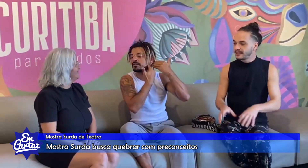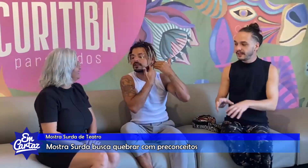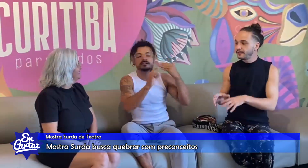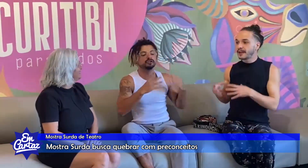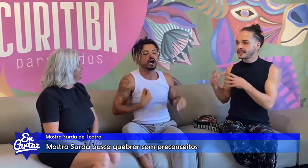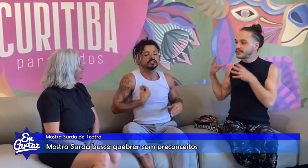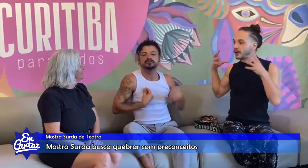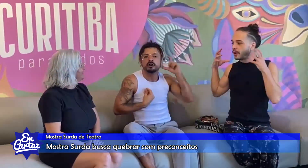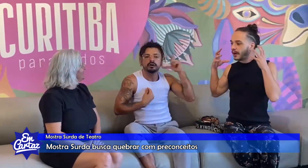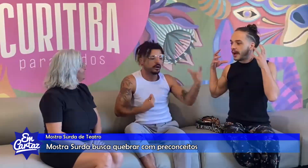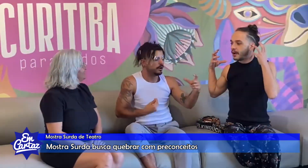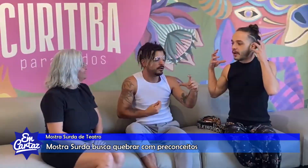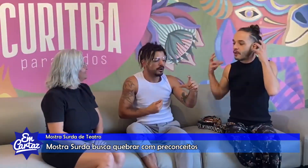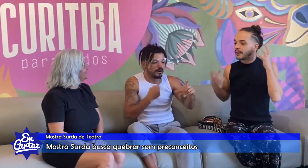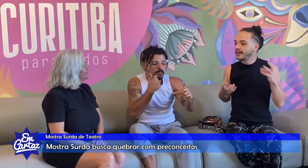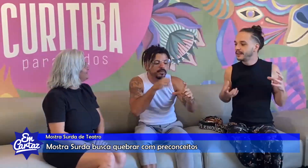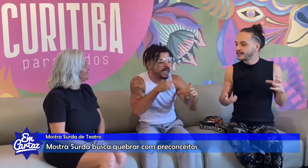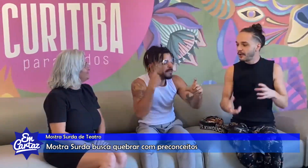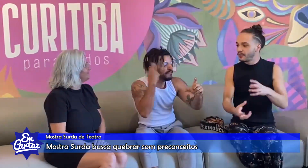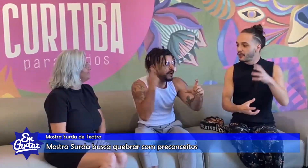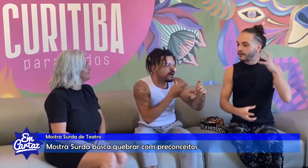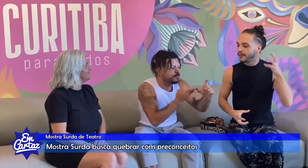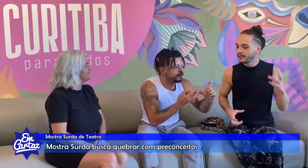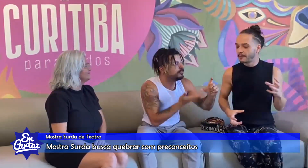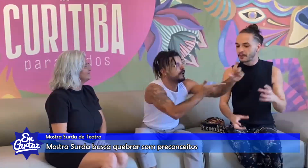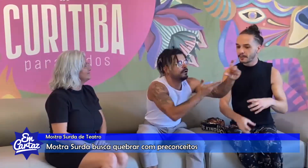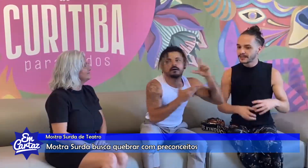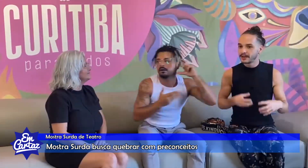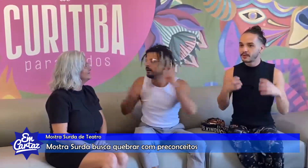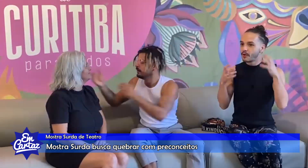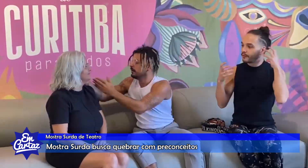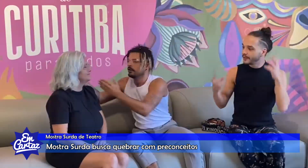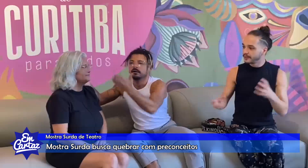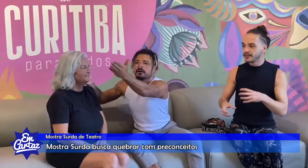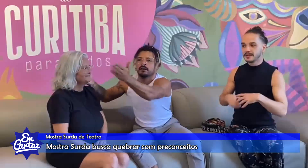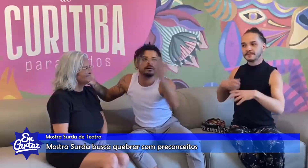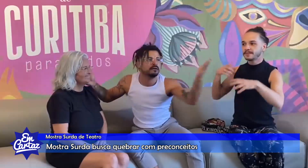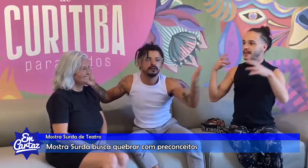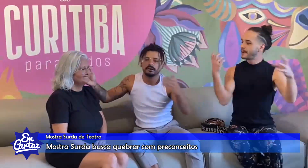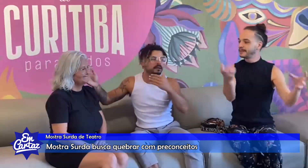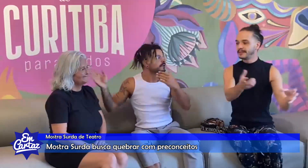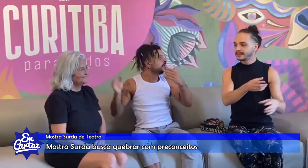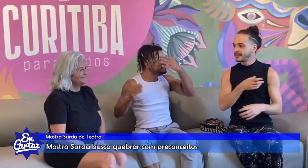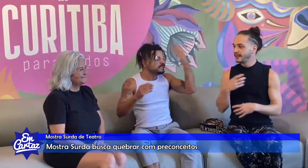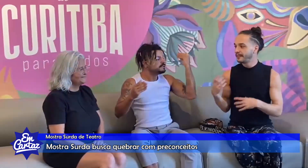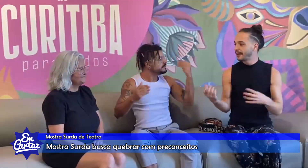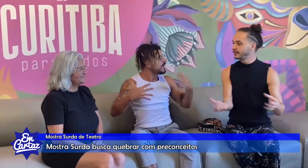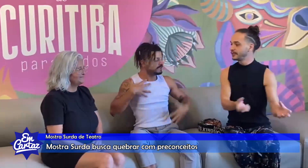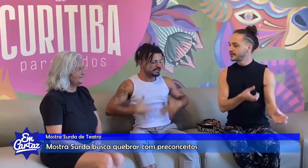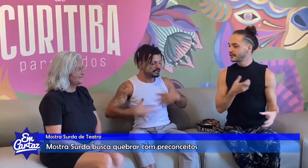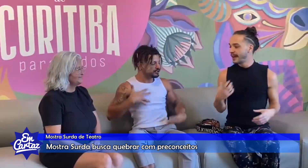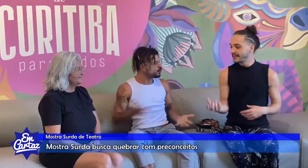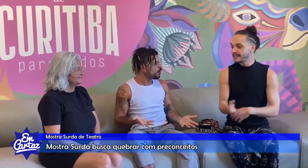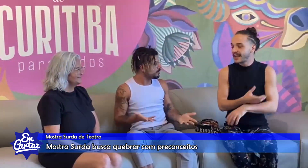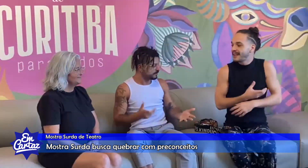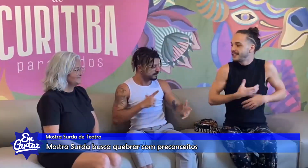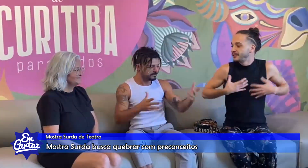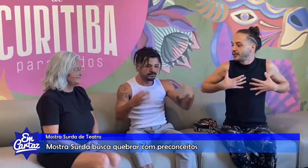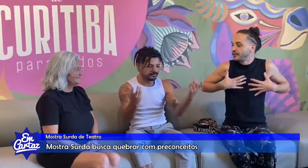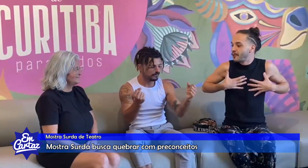e ficasse só a orelha, só o ouvido, a preocupação com o ouvido, que é para ser levado em todos os lugares. Esquece de todo o